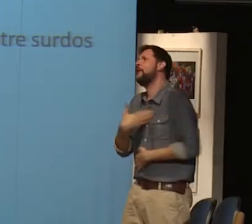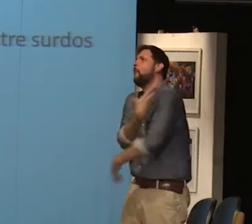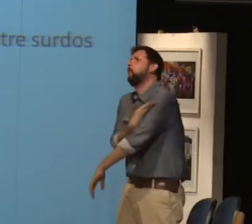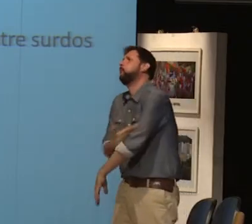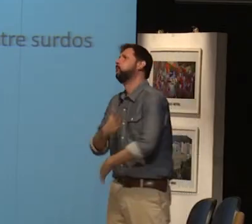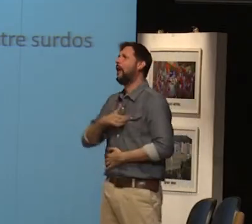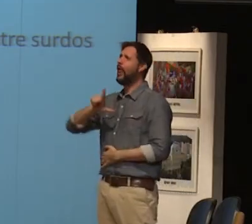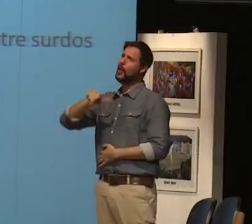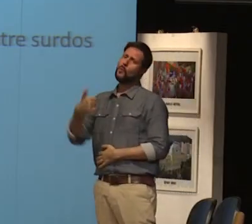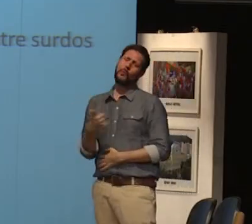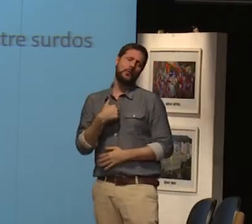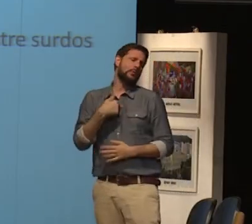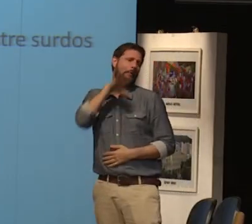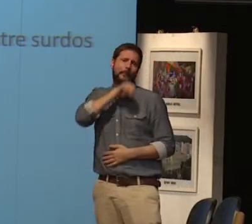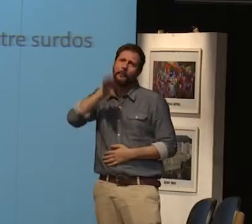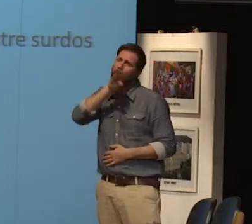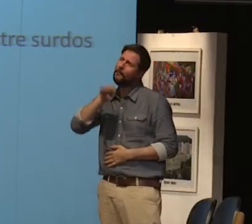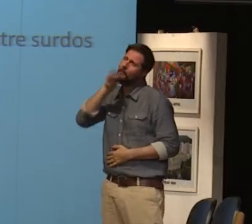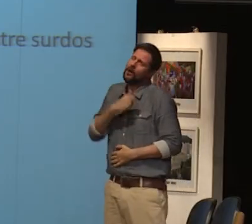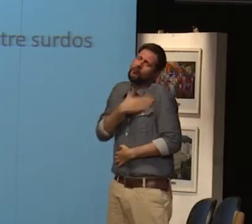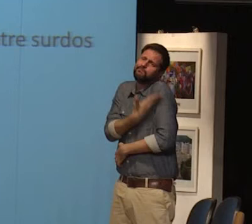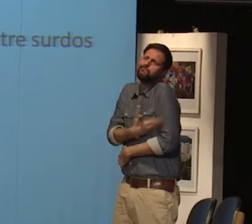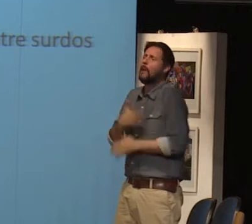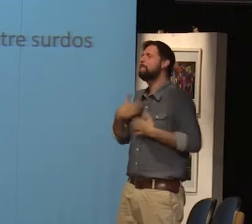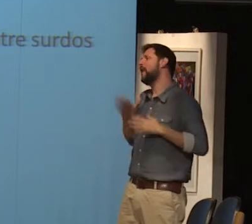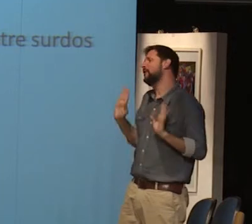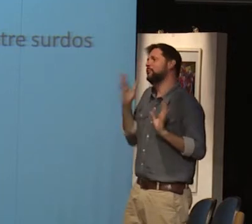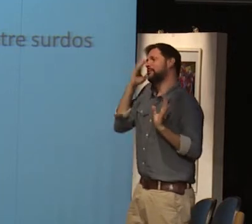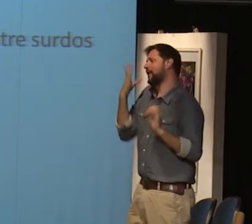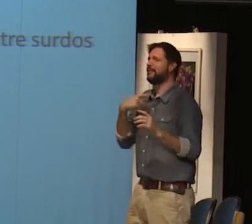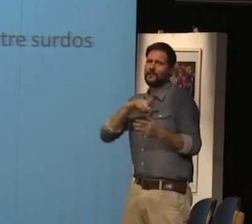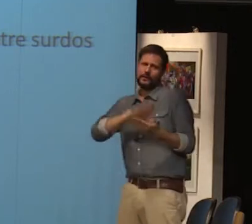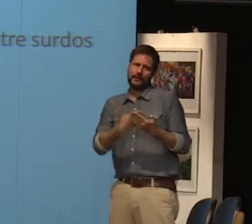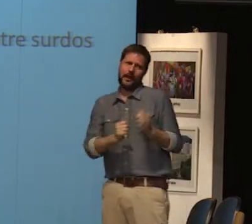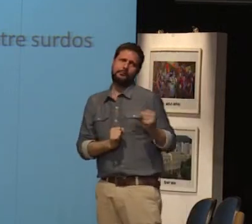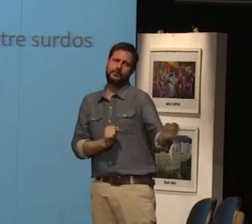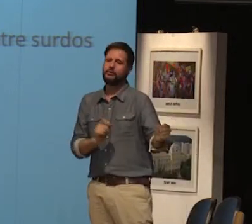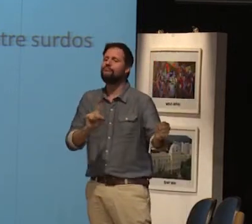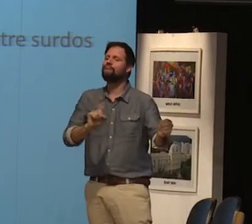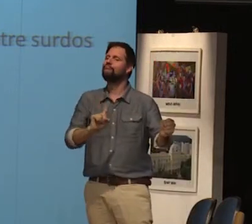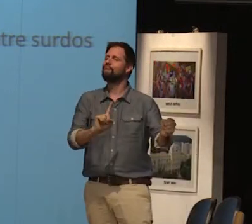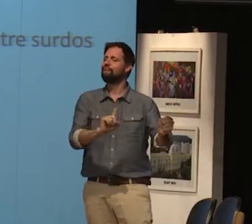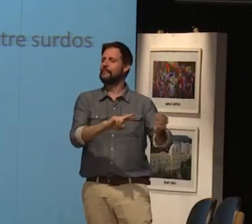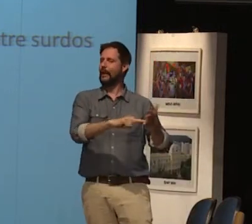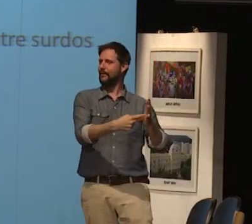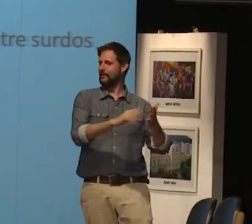por quê? Porque eu tenho costume, na minha L1, de estar falando, eu tenho costume. Mas tem intérprete?